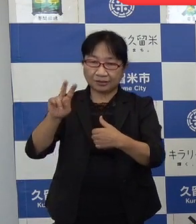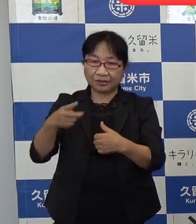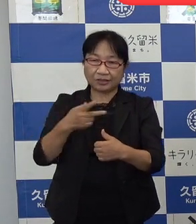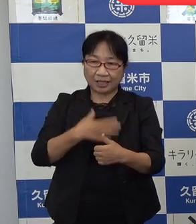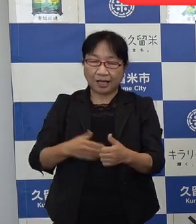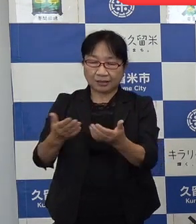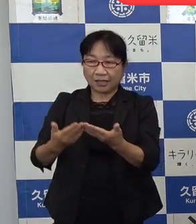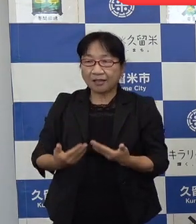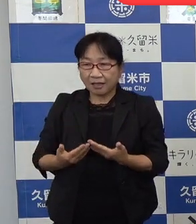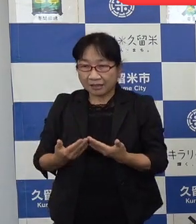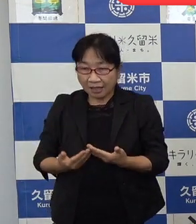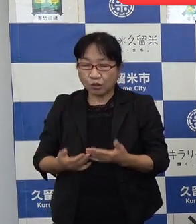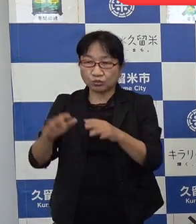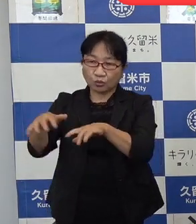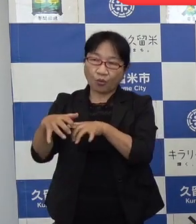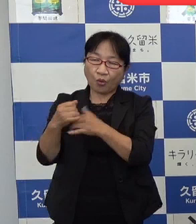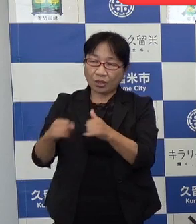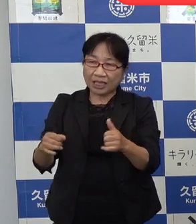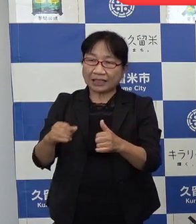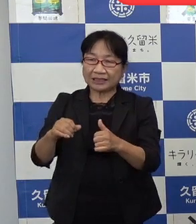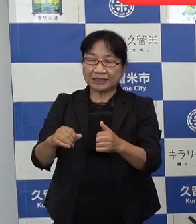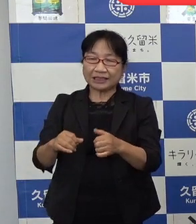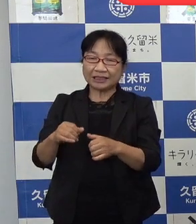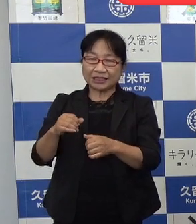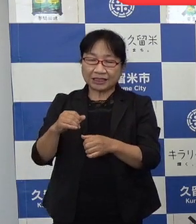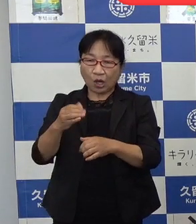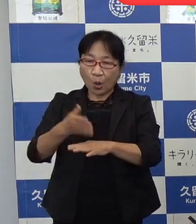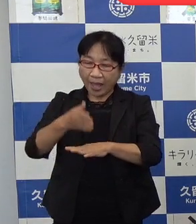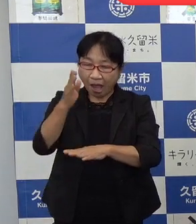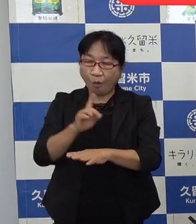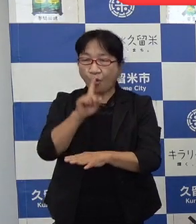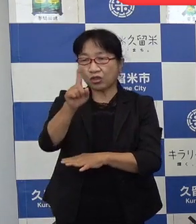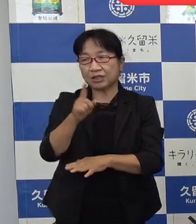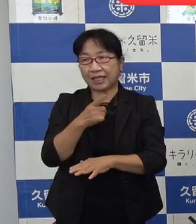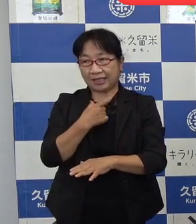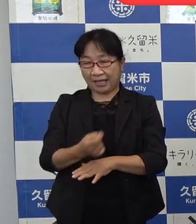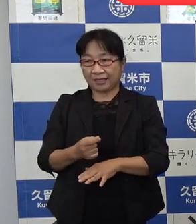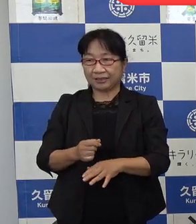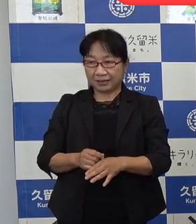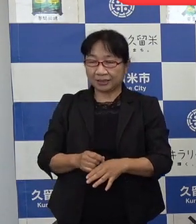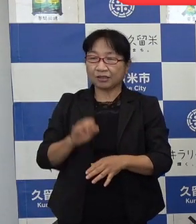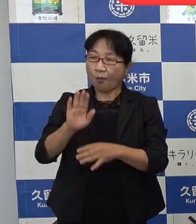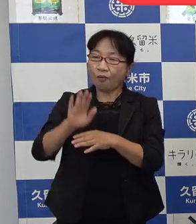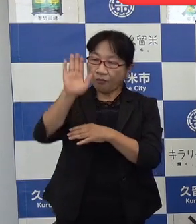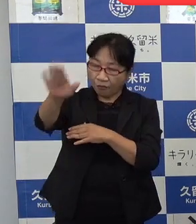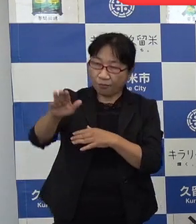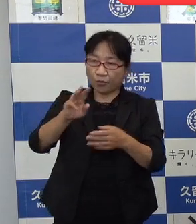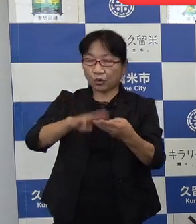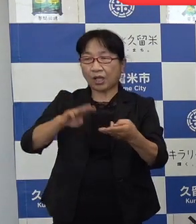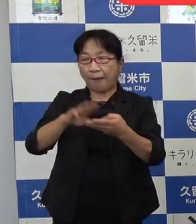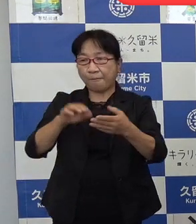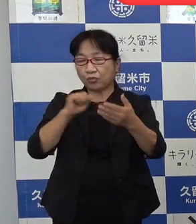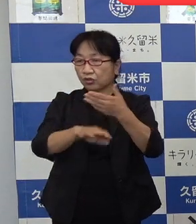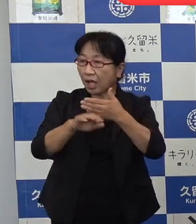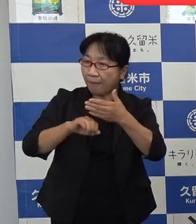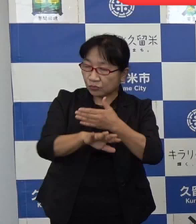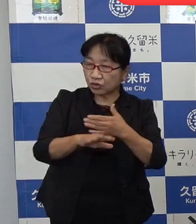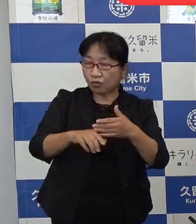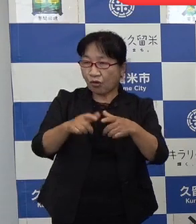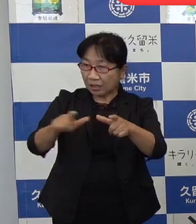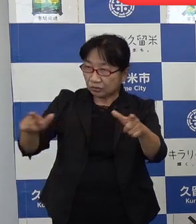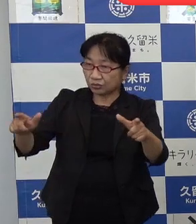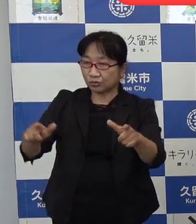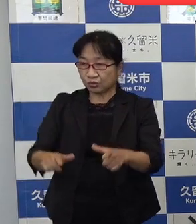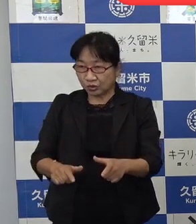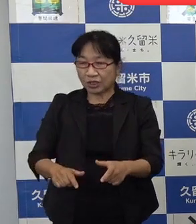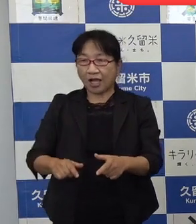りし、お礼を申し上げたいと思います。今後も田んぼダム実施エリアの拡充や、上流域自治体との連